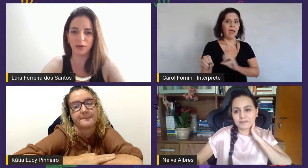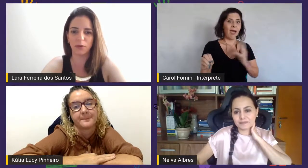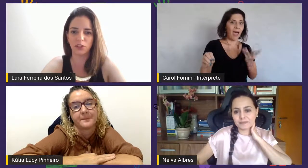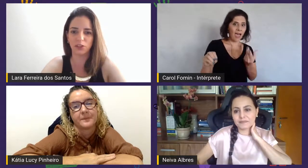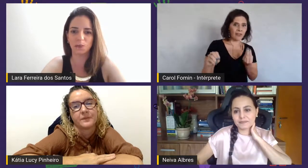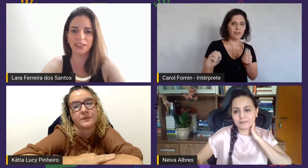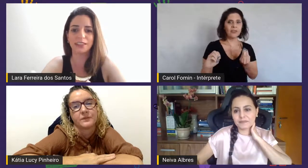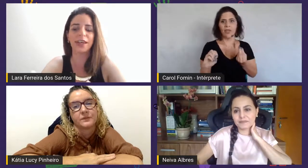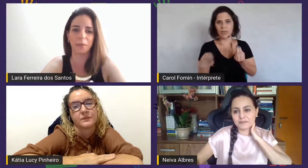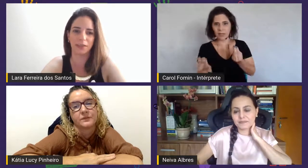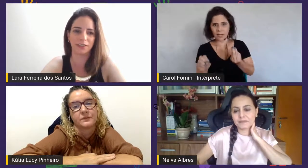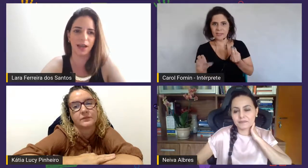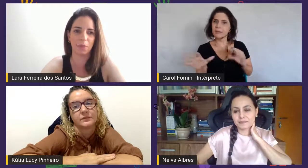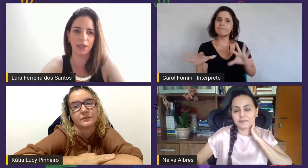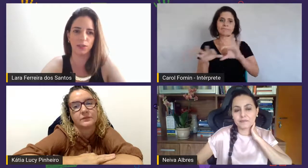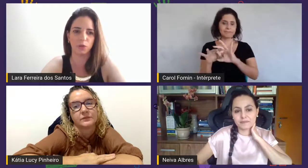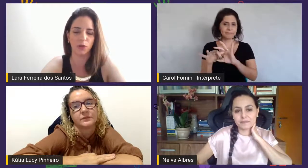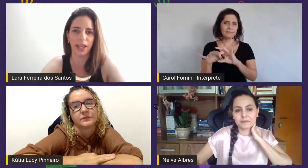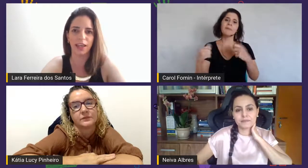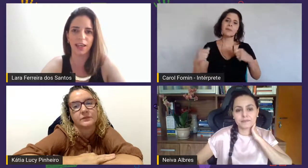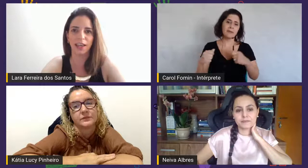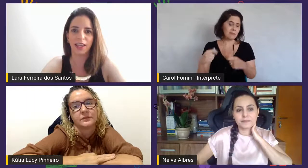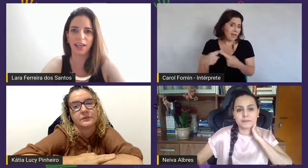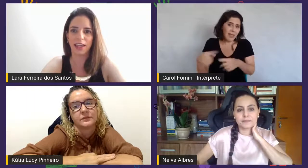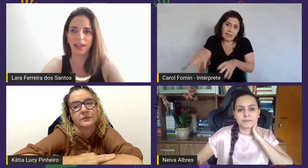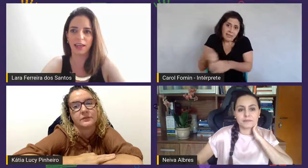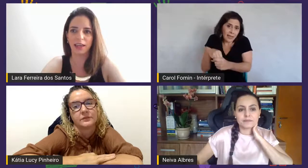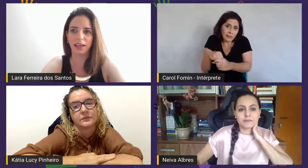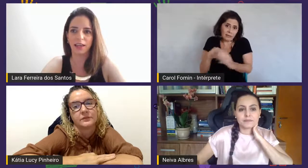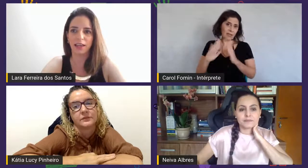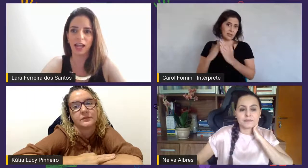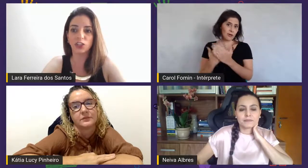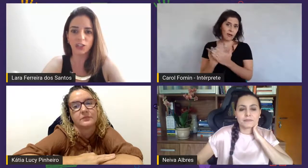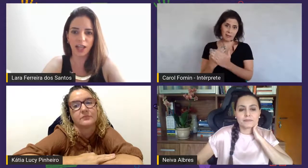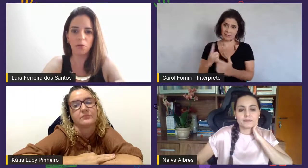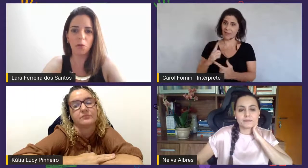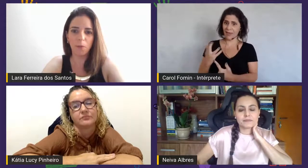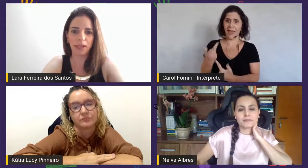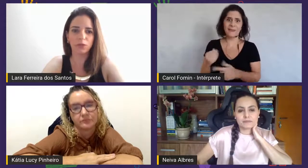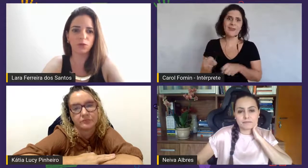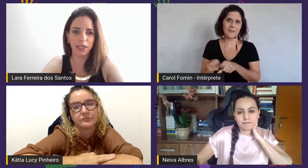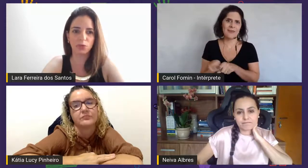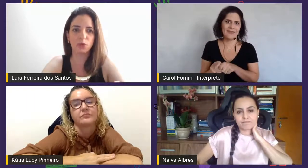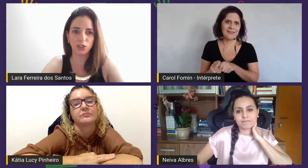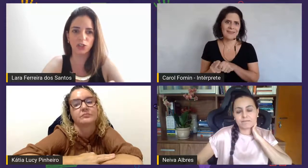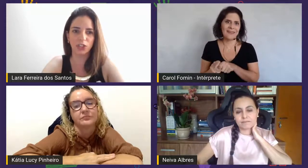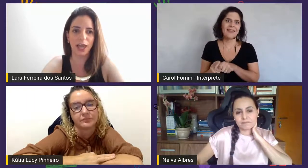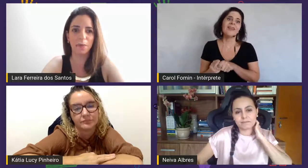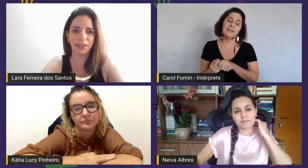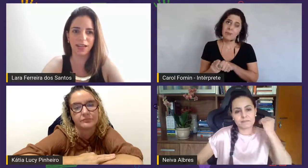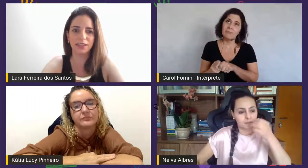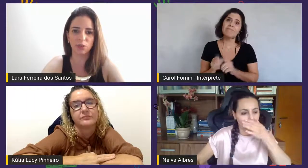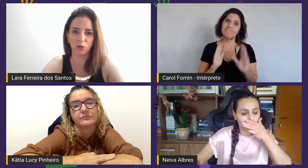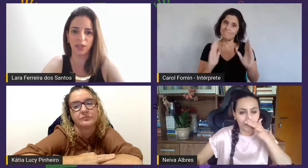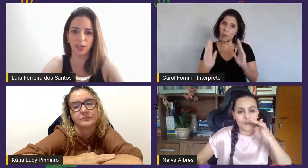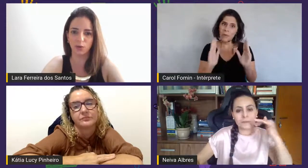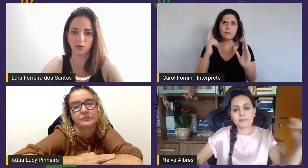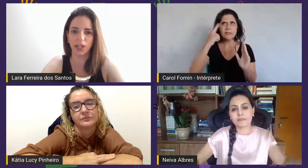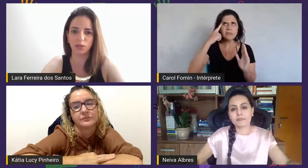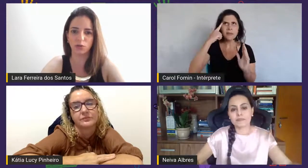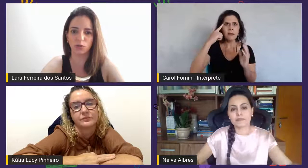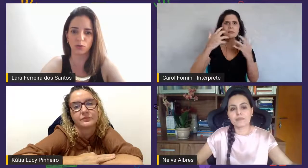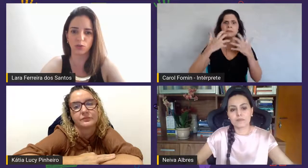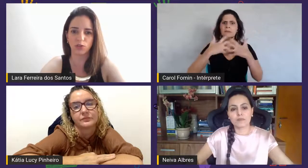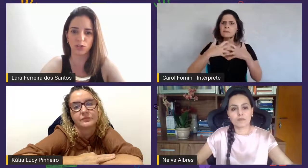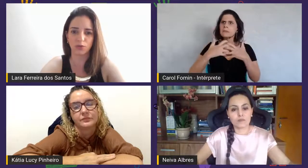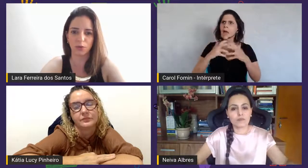maneira, então a gente precisa repensar mesmo, né? A gente está no momento mesmo de repensar esses currículos,